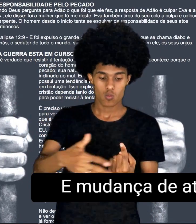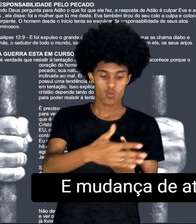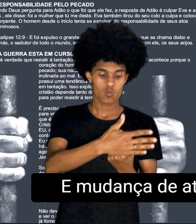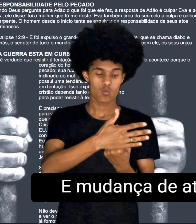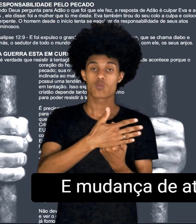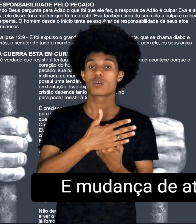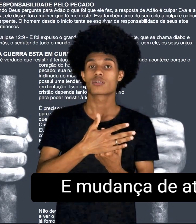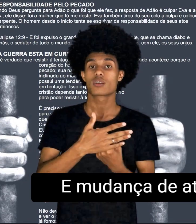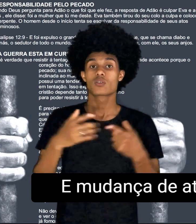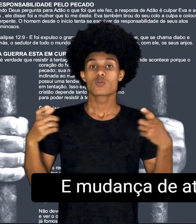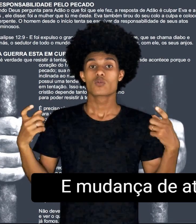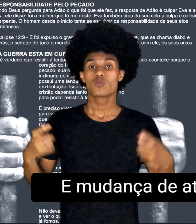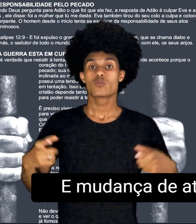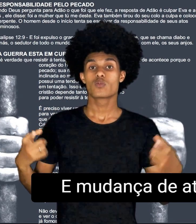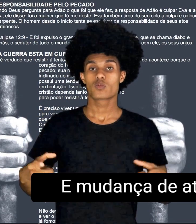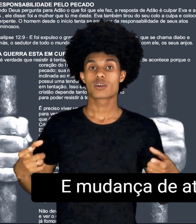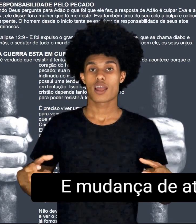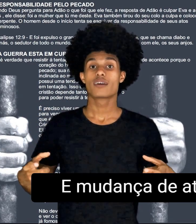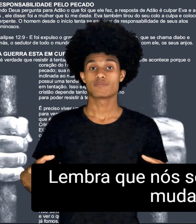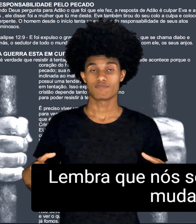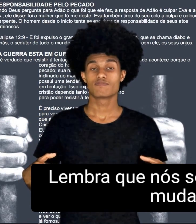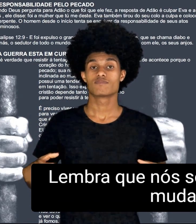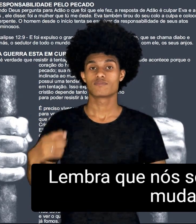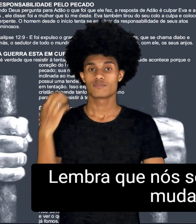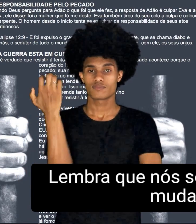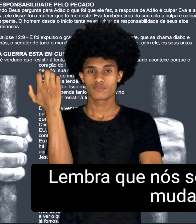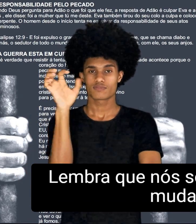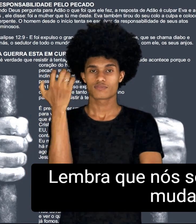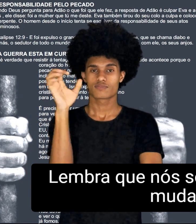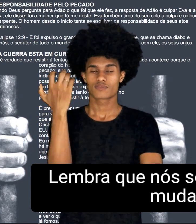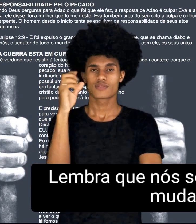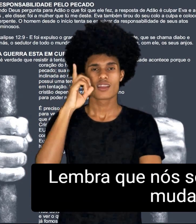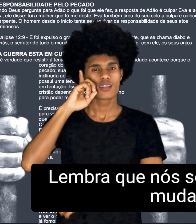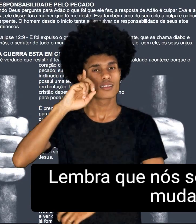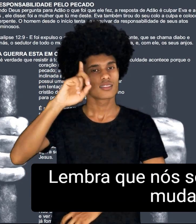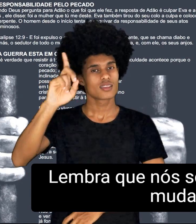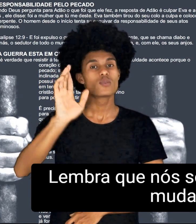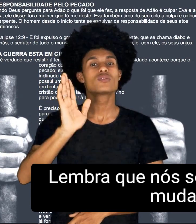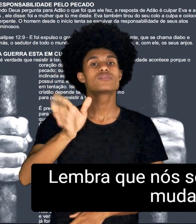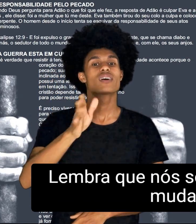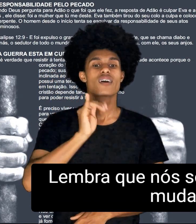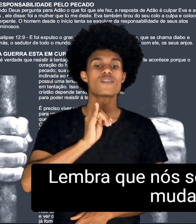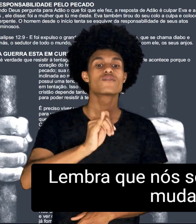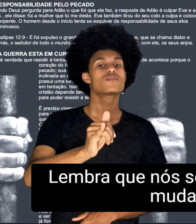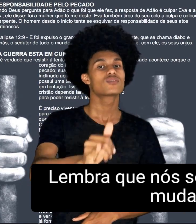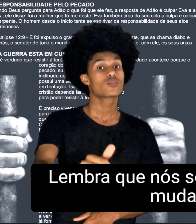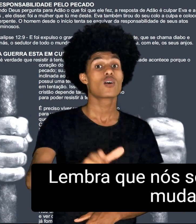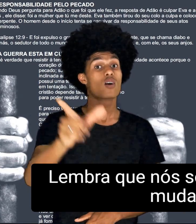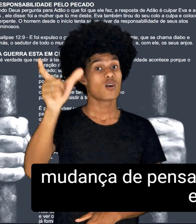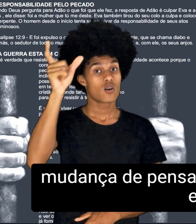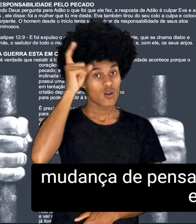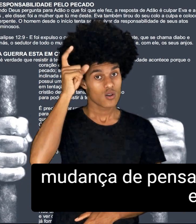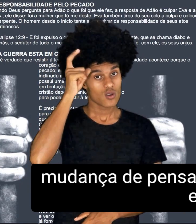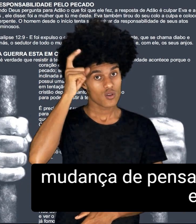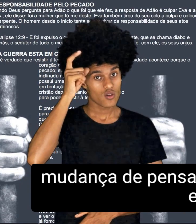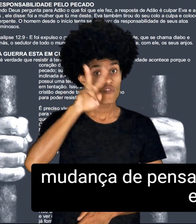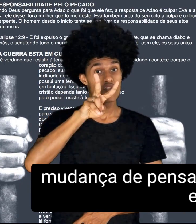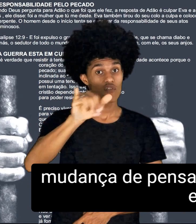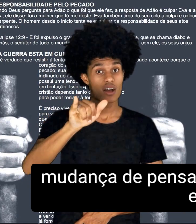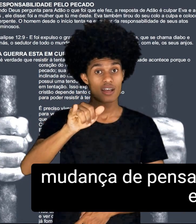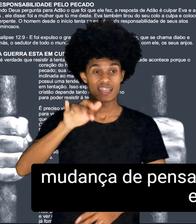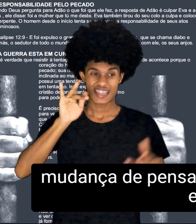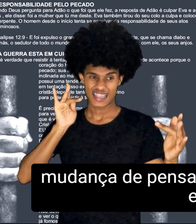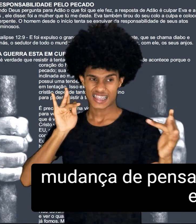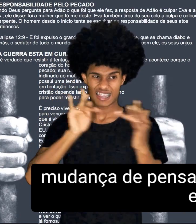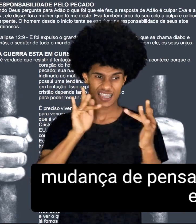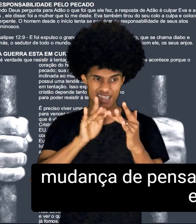e é mudança de atitude, mudança de mente. Lembra que nós falamos de metanoia, mudança de direção, mudança de pensamento. Então se